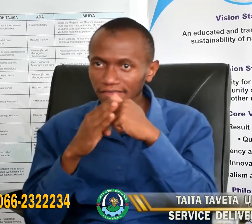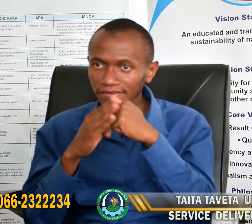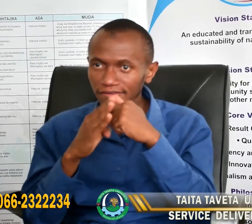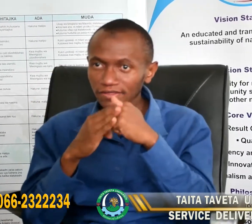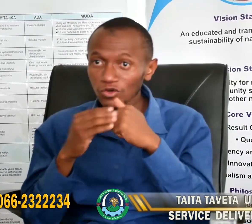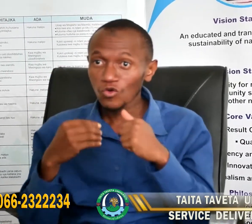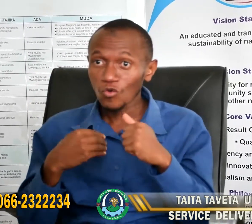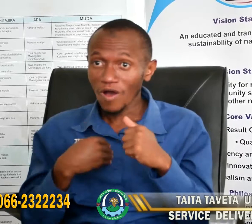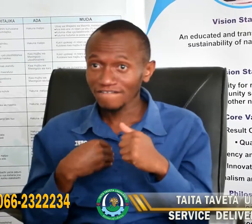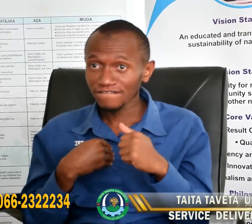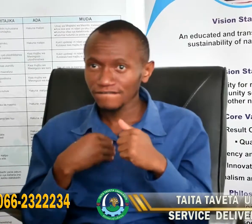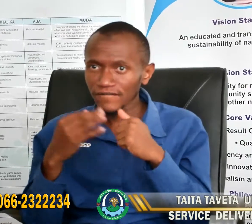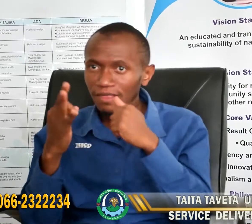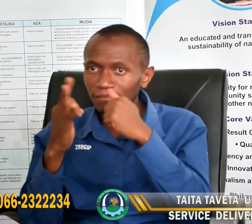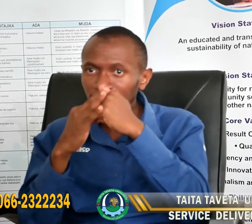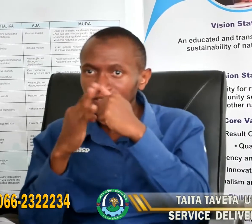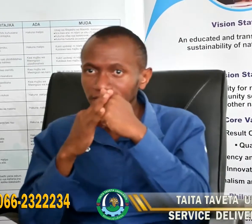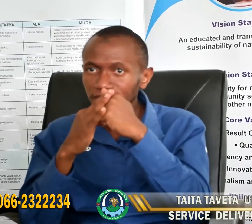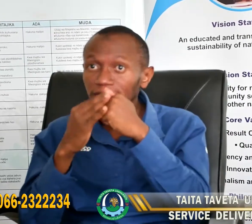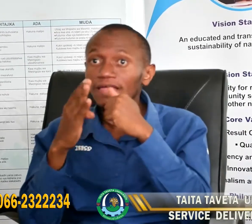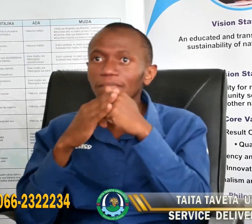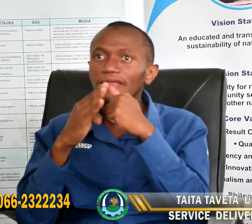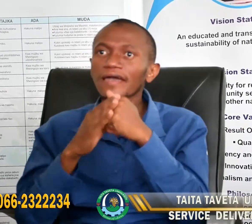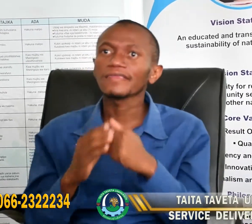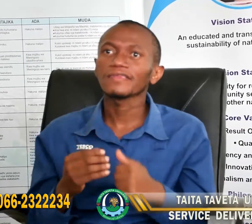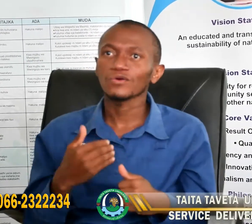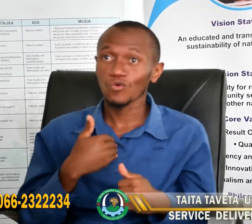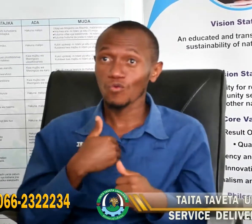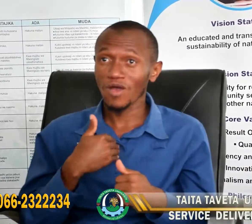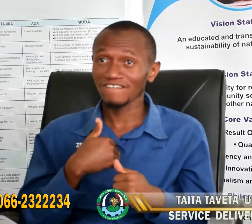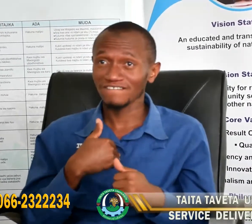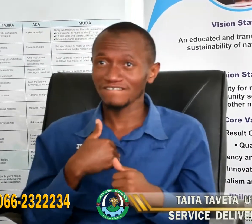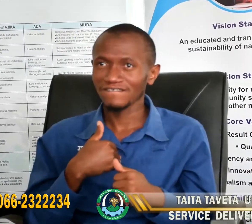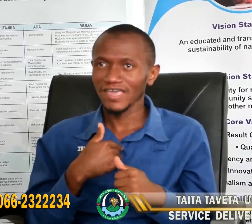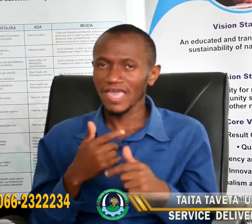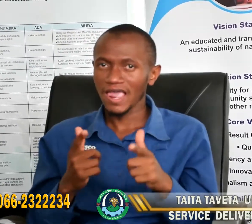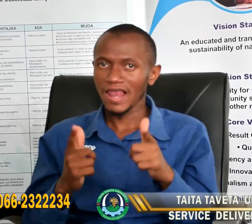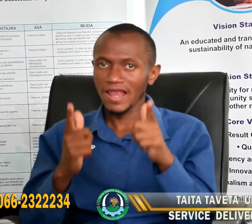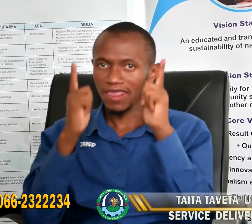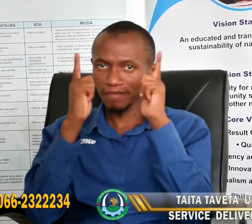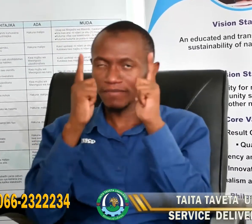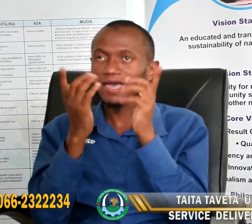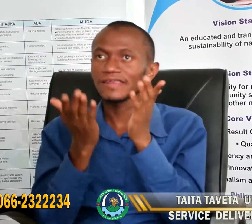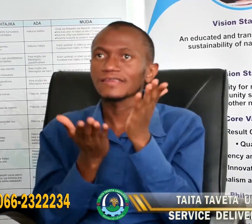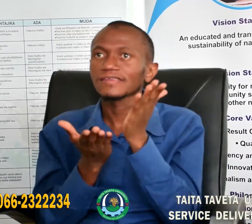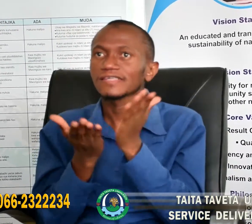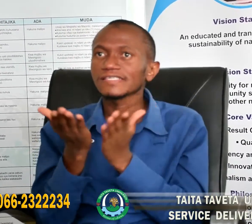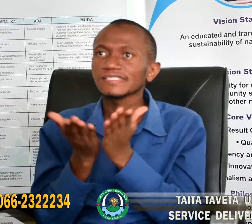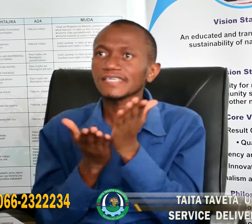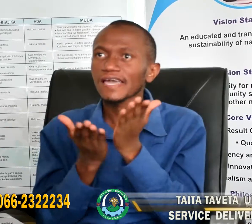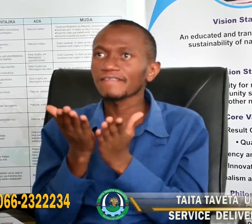malipo ya chumba na ada. Ada, malipo ya ada ya malazi kwa muhula.